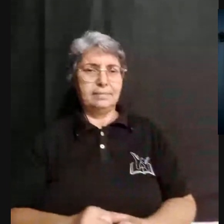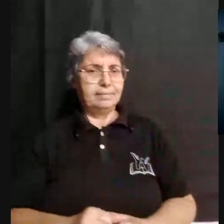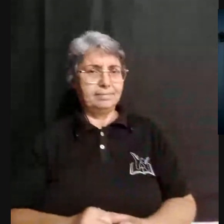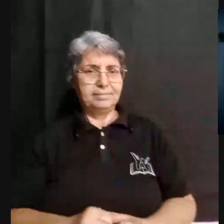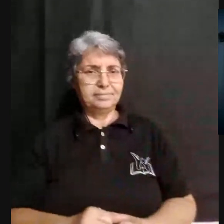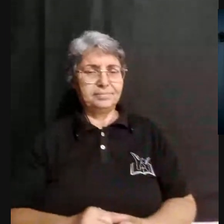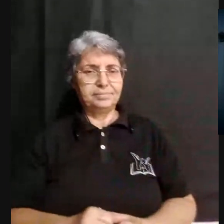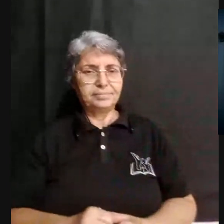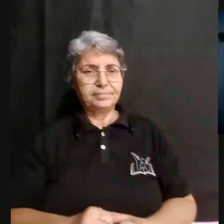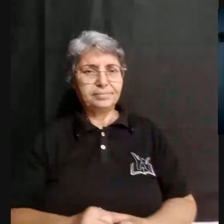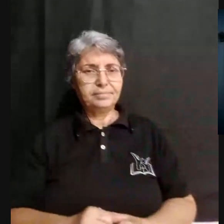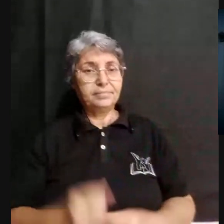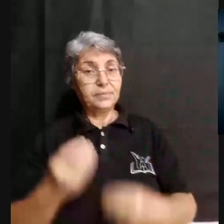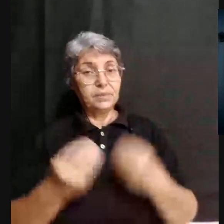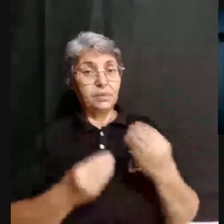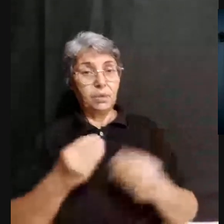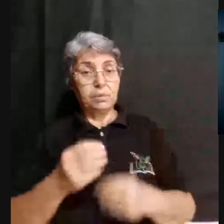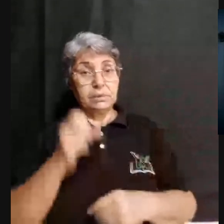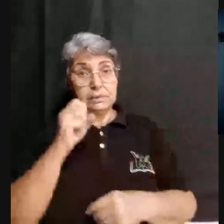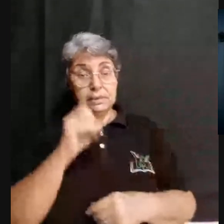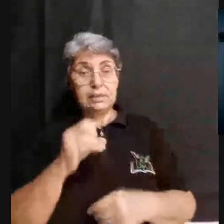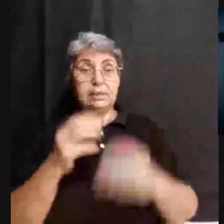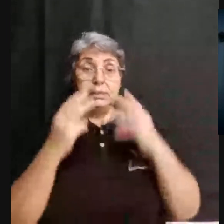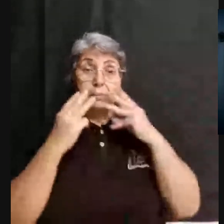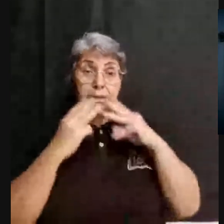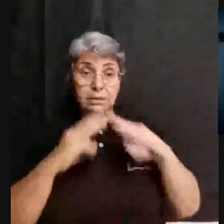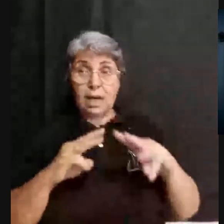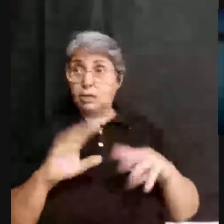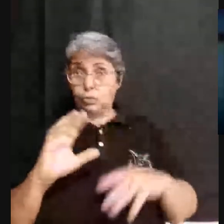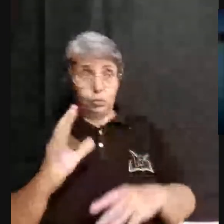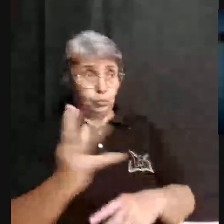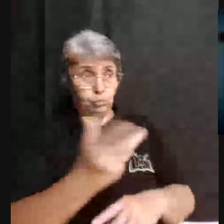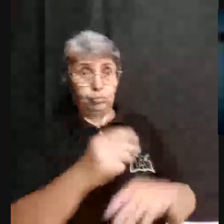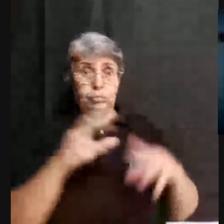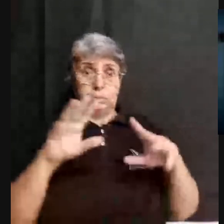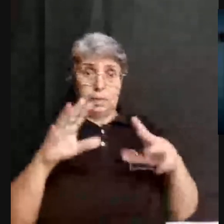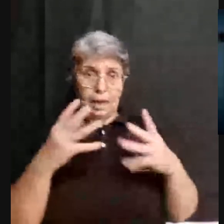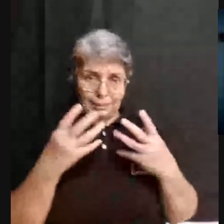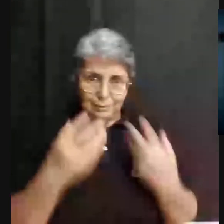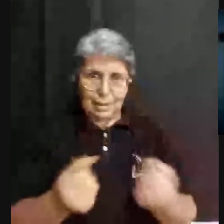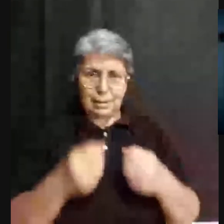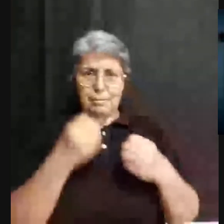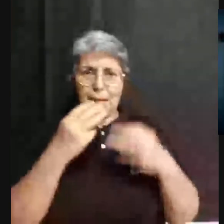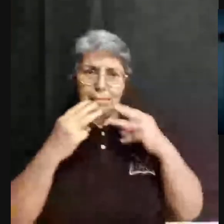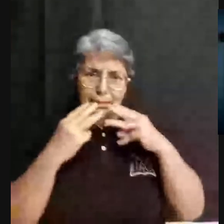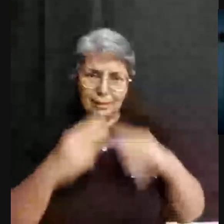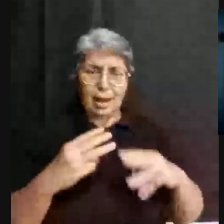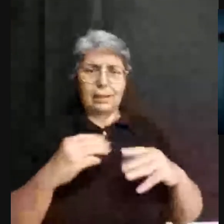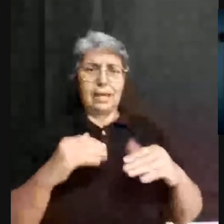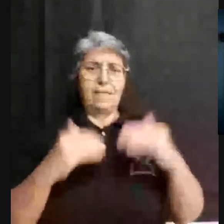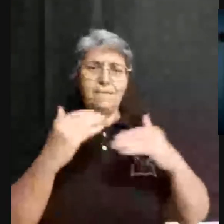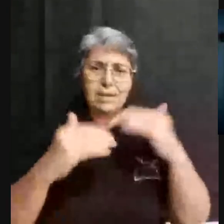se a mensagem tivesse sido aceita, tá bom, talvez tivesse avançado mais a obra, talvez tivesse avançado menos.